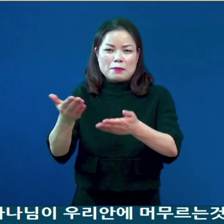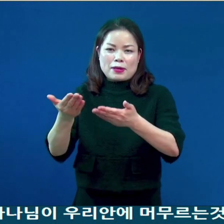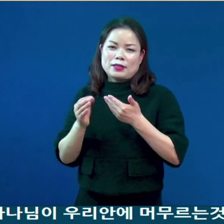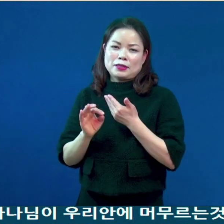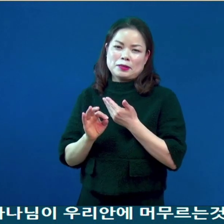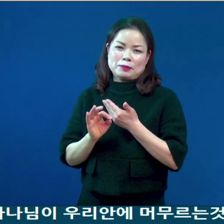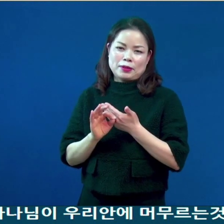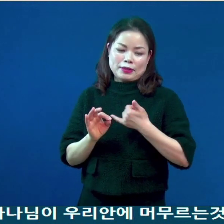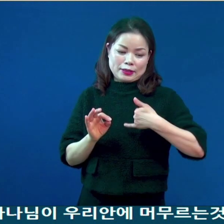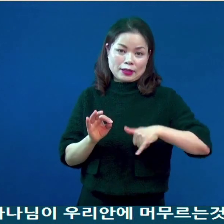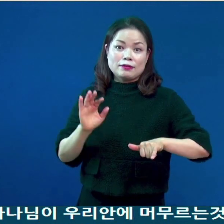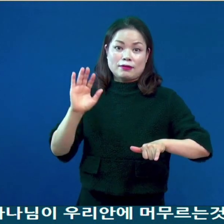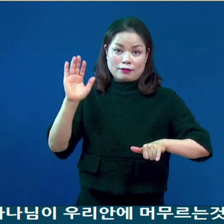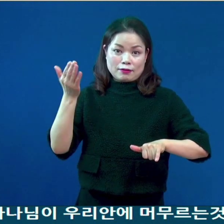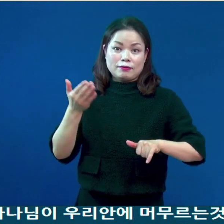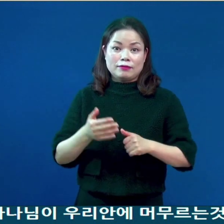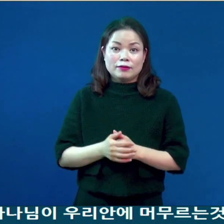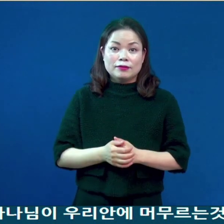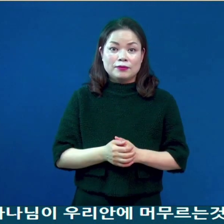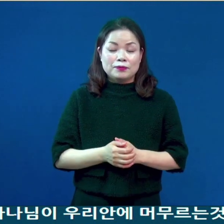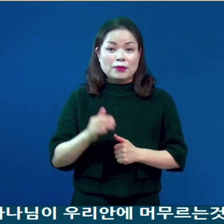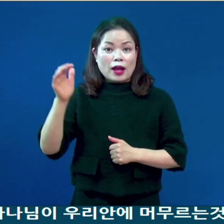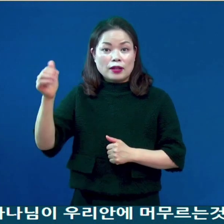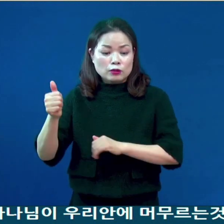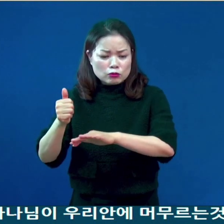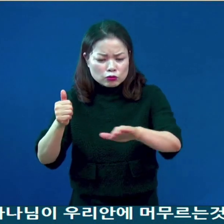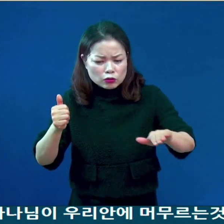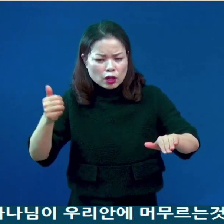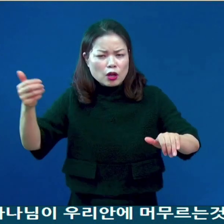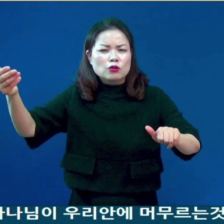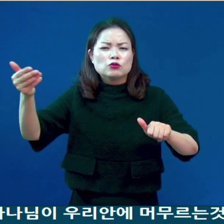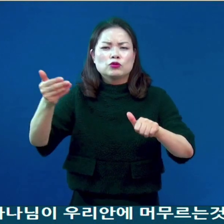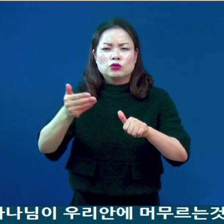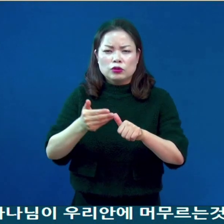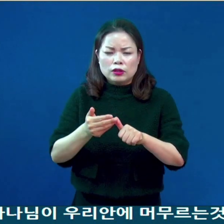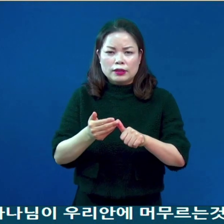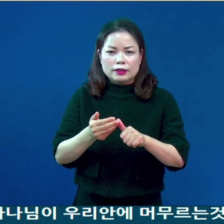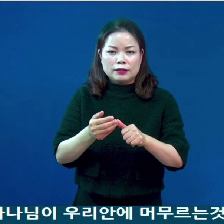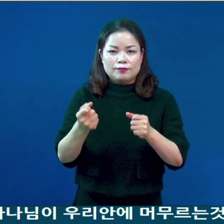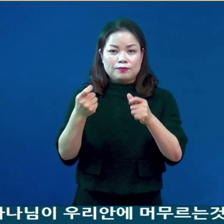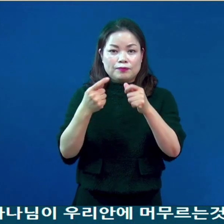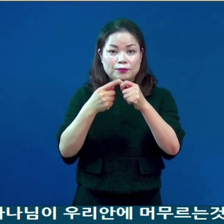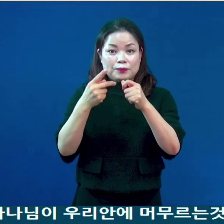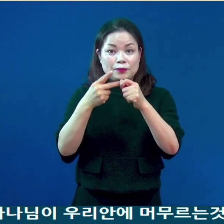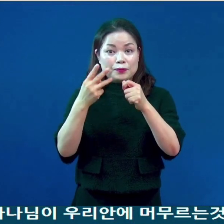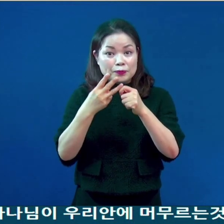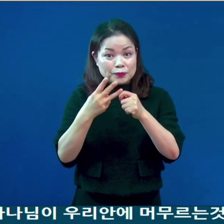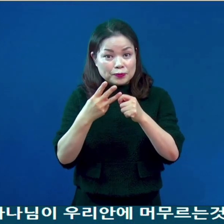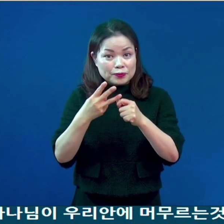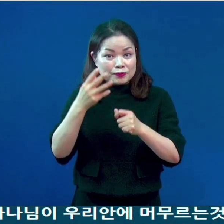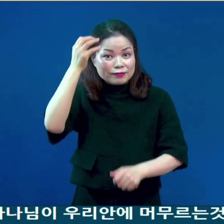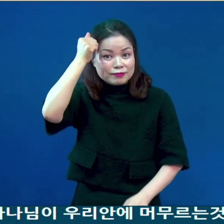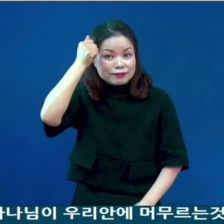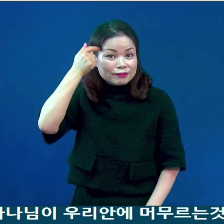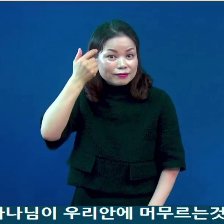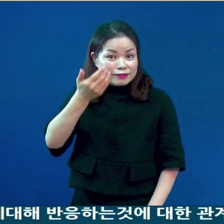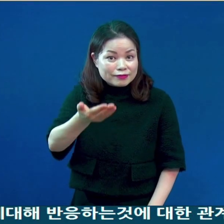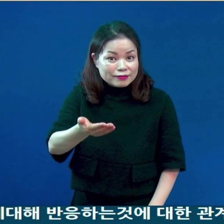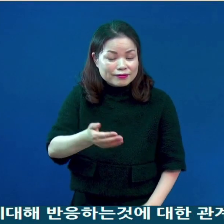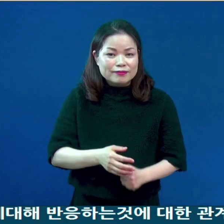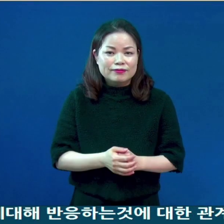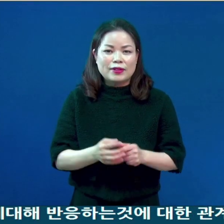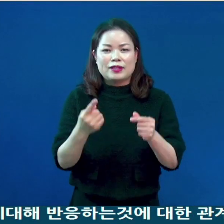받아들이면 그의 자녀가 되는 것이죠. 하나님이 우리에게 해주시는 것 세 가지, 여러분 한번 기억해 보실 수